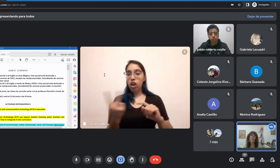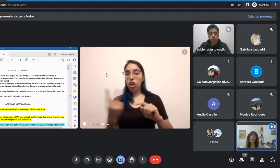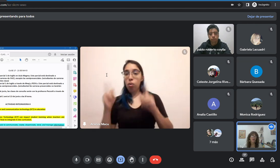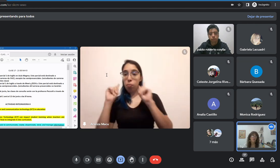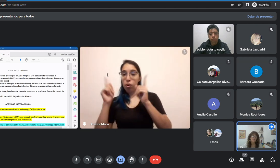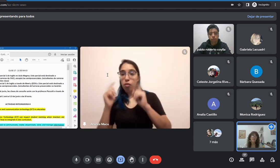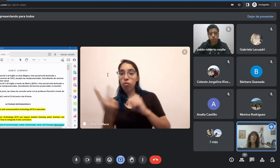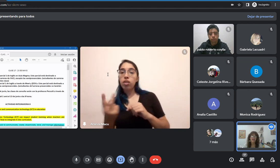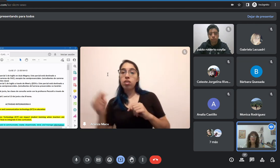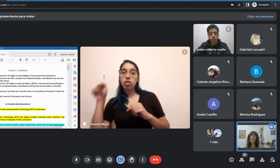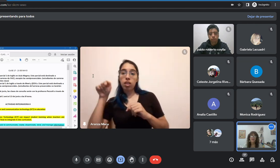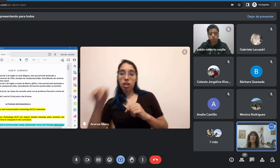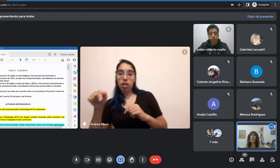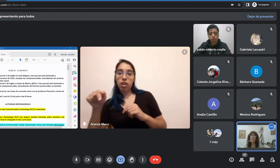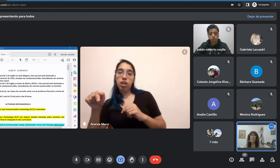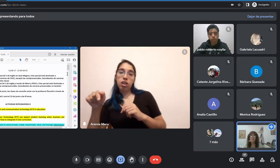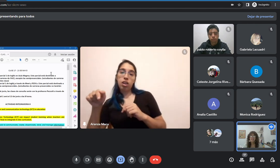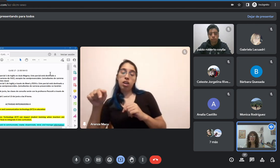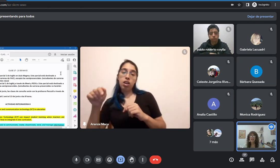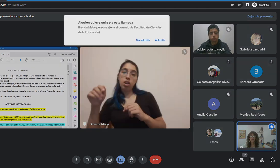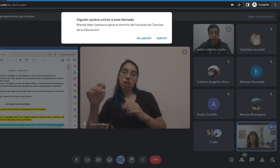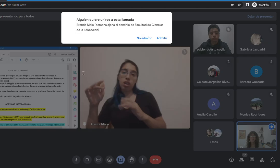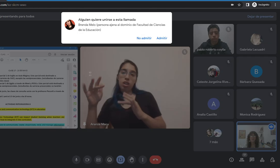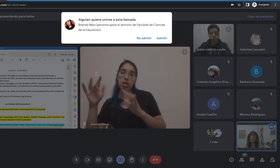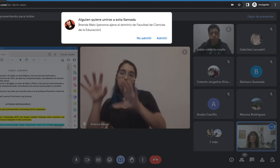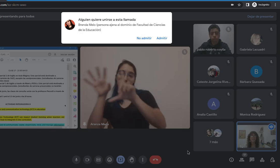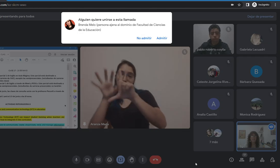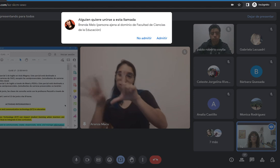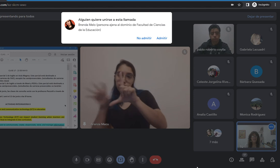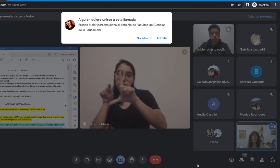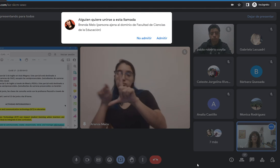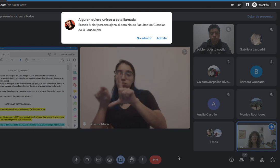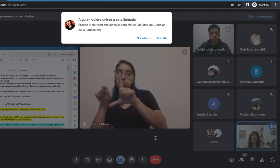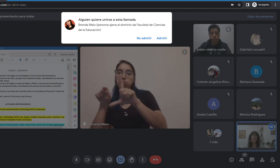la conectividad, vamos a estar las dos profesoras